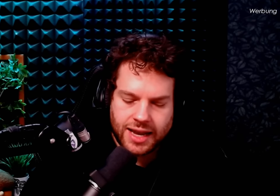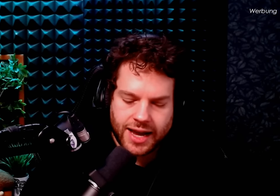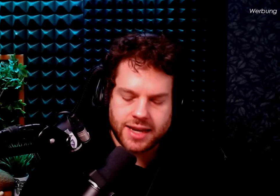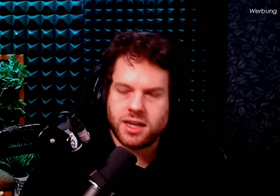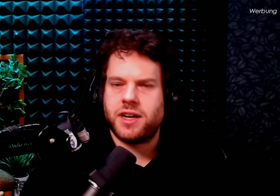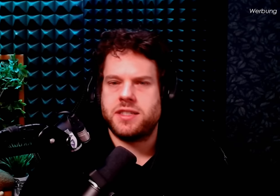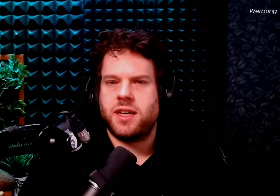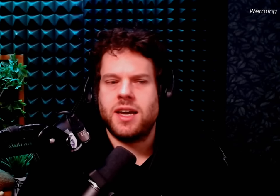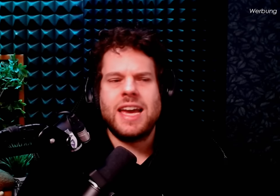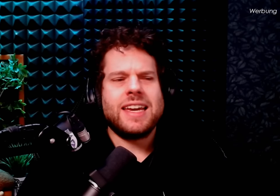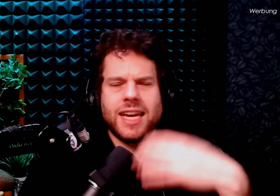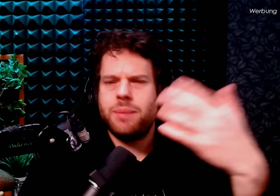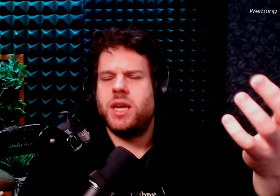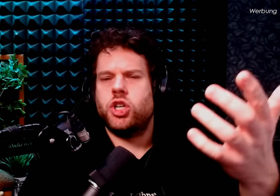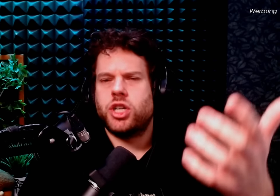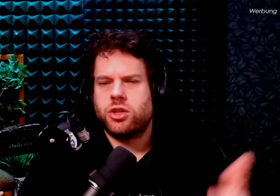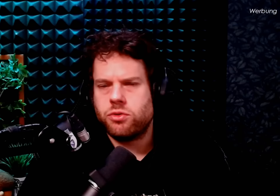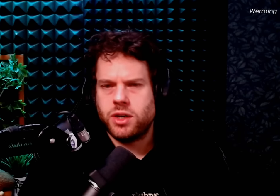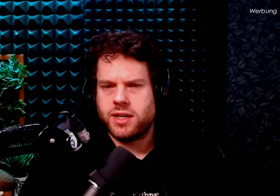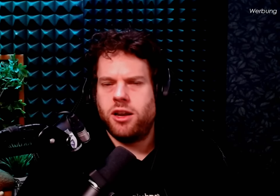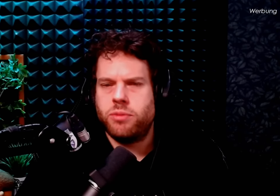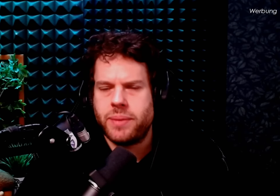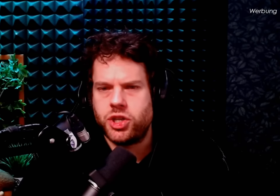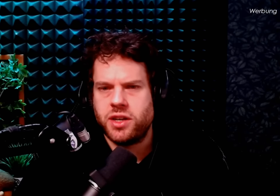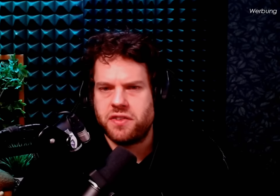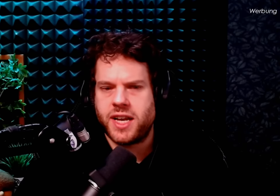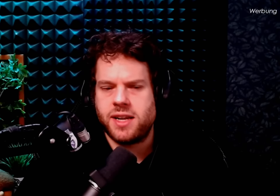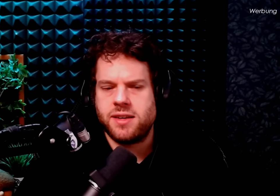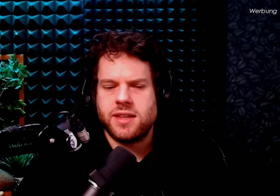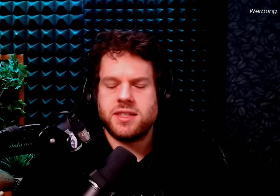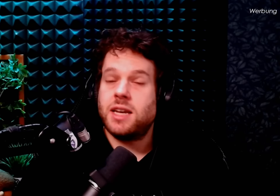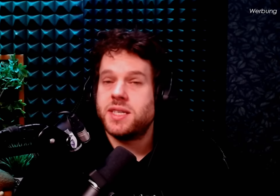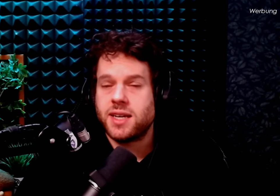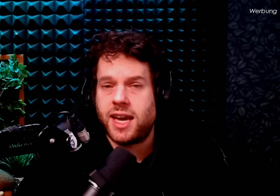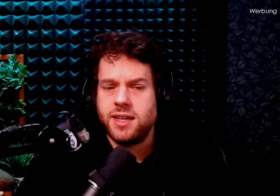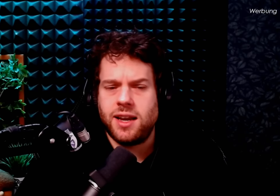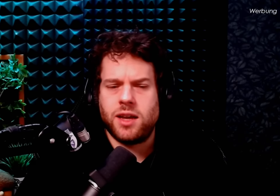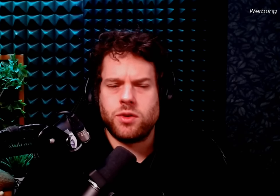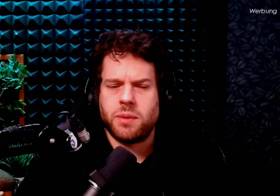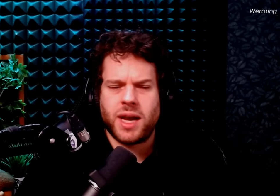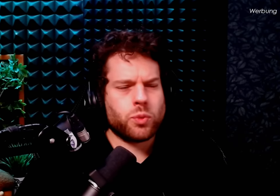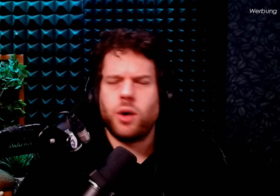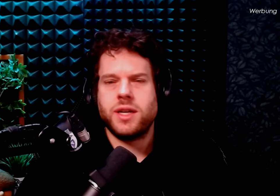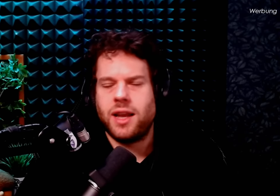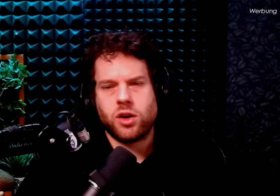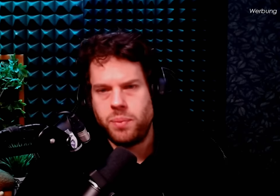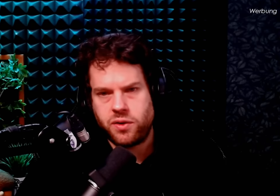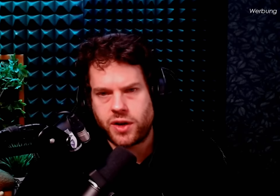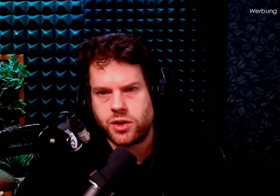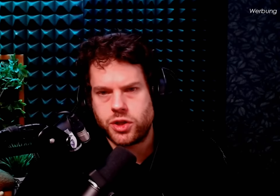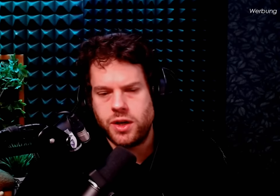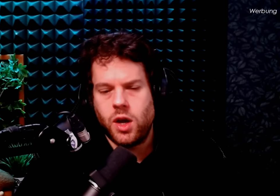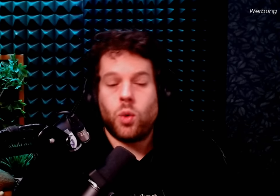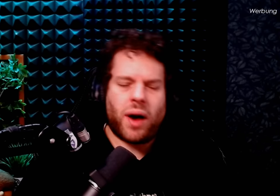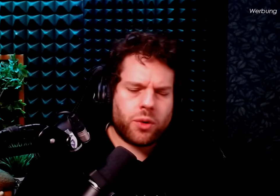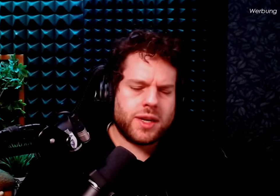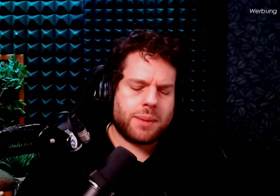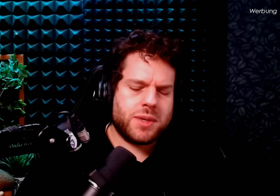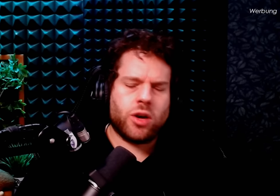alle einig, weiß jeder. Jeder Mensch hat schon Urteile über Menschen gefällt, sie dann besser kennengelernt und gemerkt, wow, ich lag komplett falsch. Wow, ich habe die